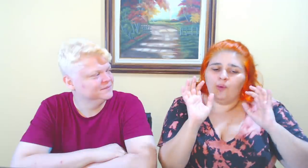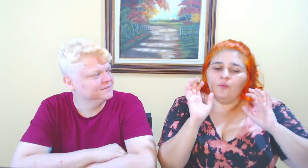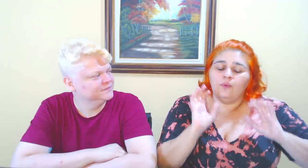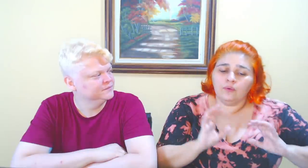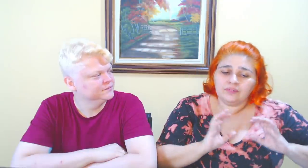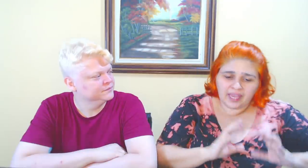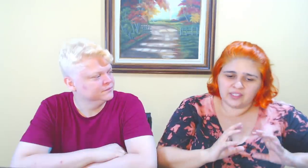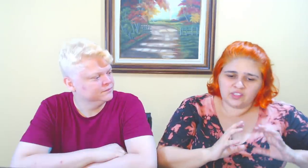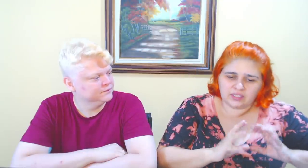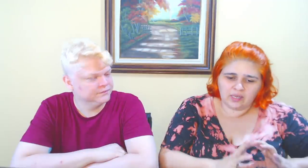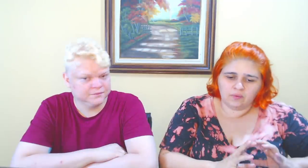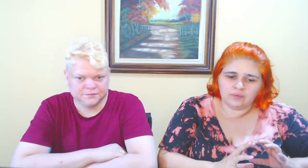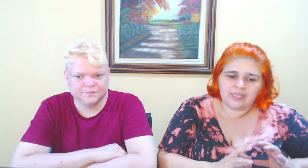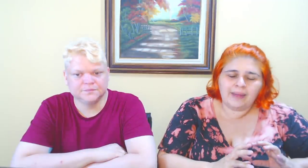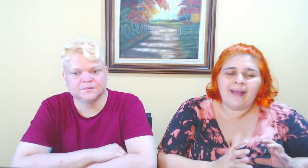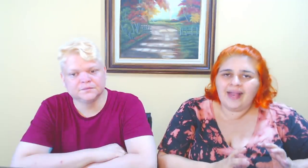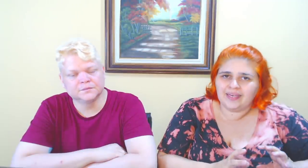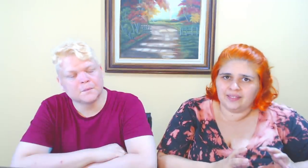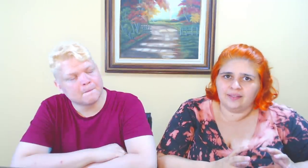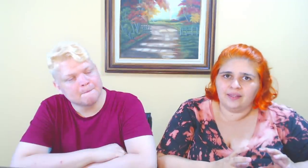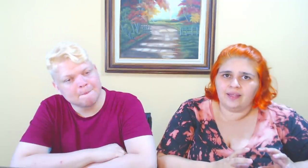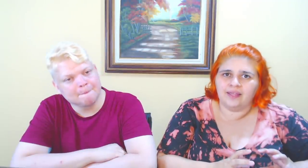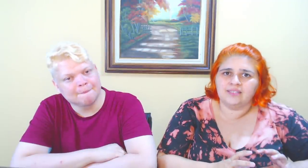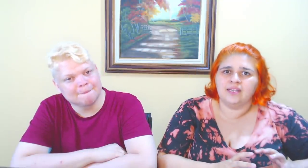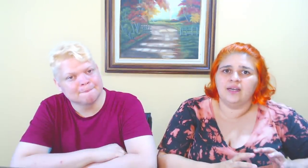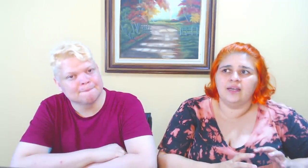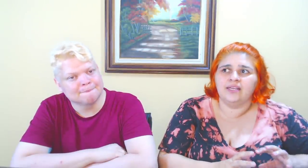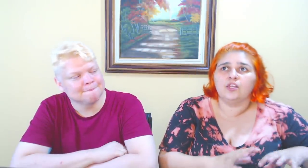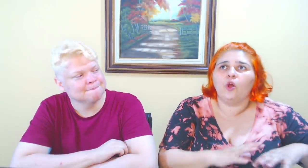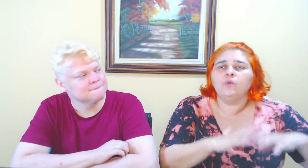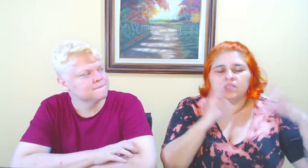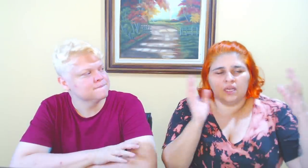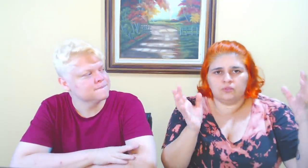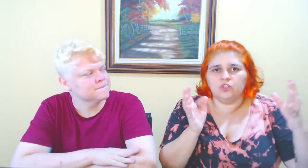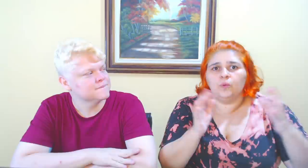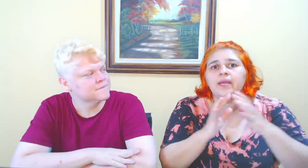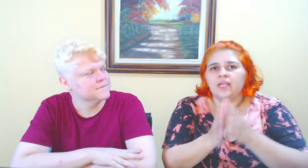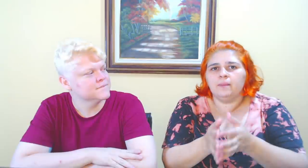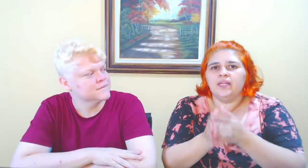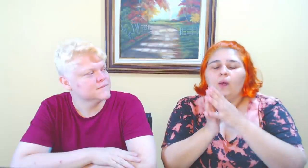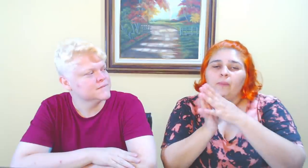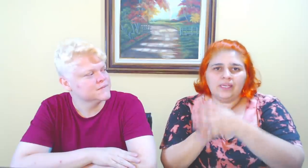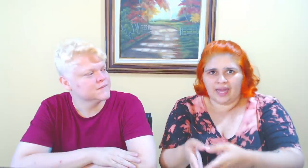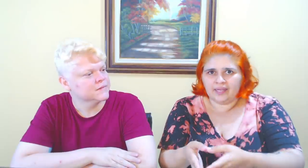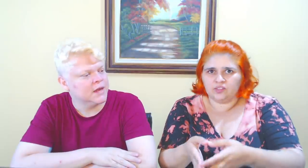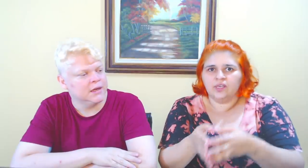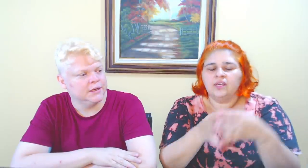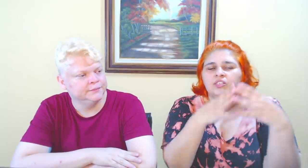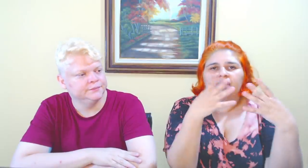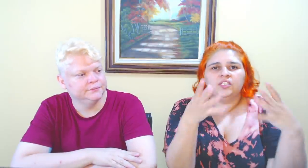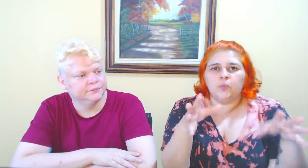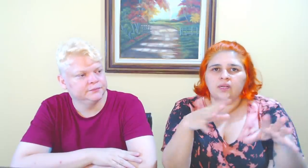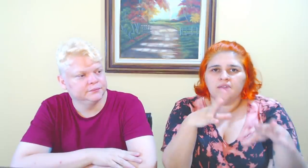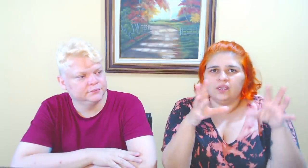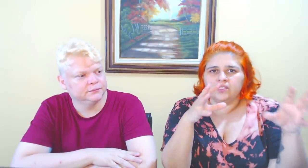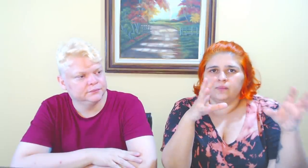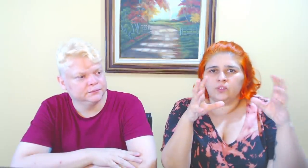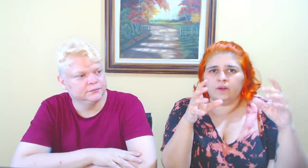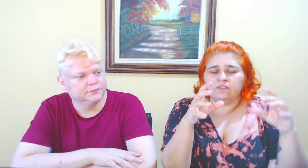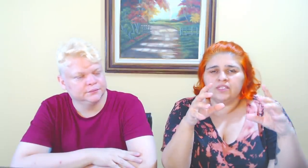Tênis então Trabalha Esse conceito De um enigma Da humanidade Já explicando aqui Mais ou menos Para vocês